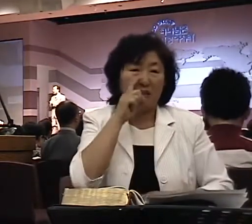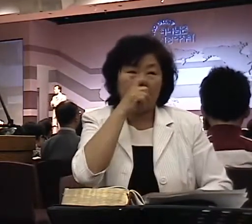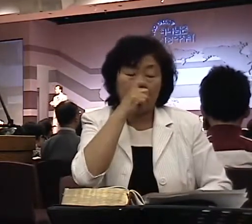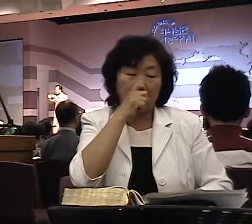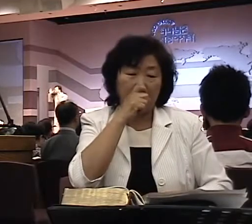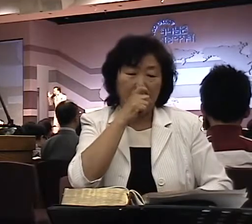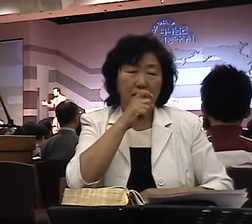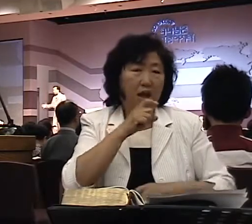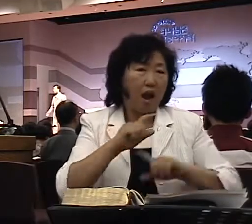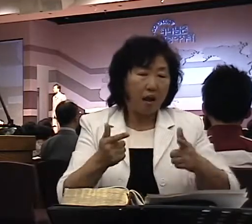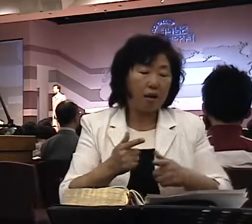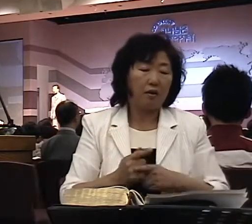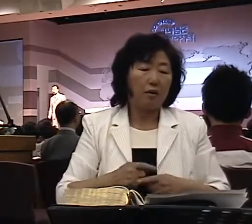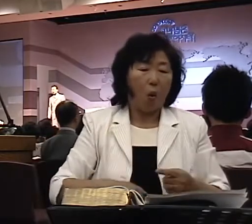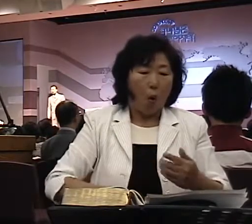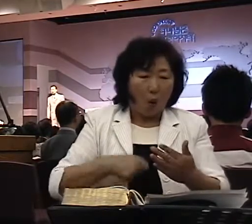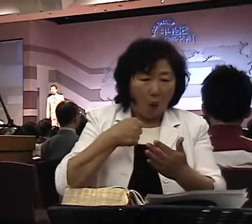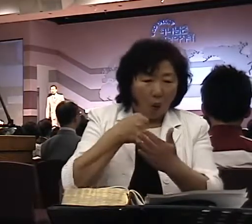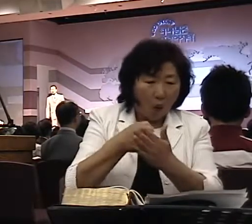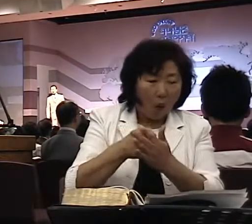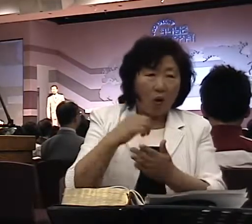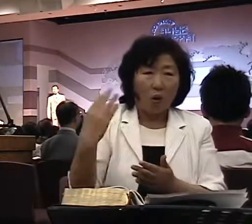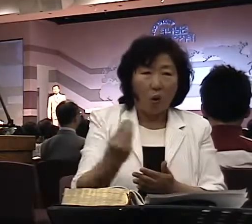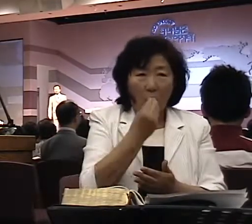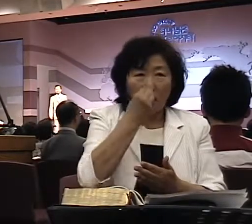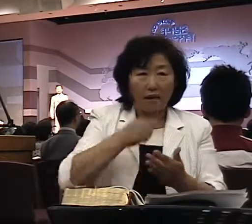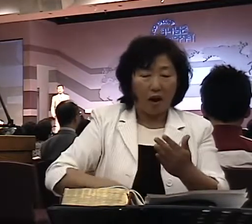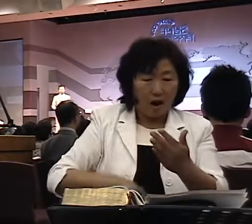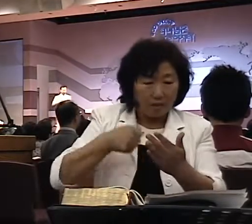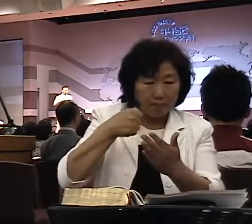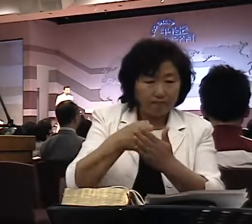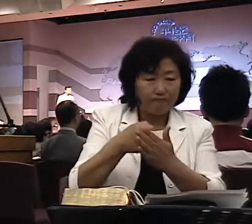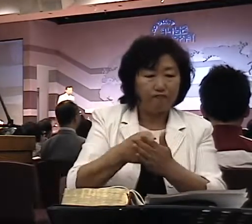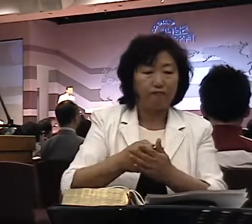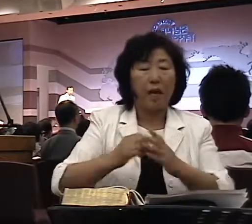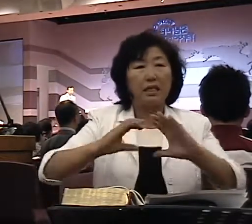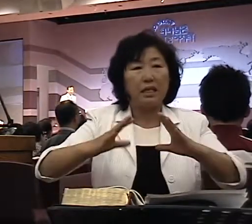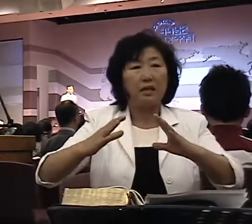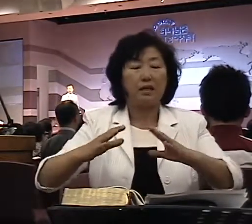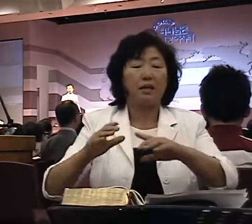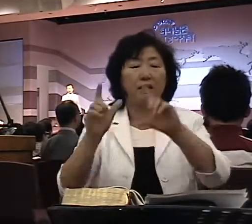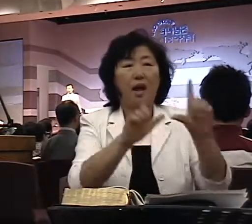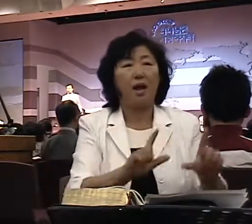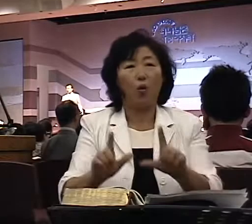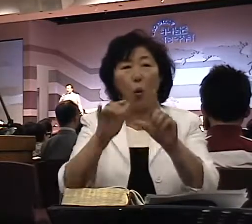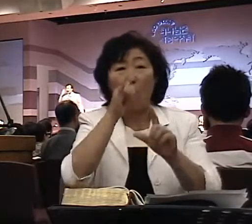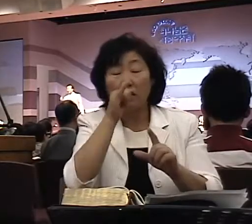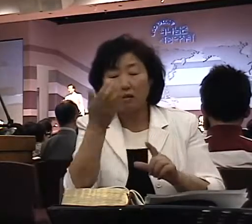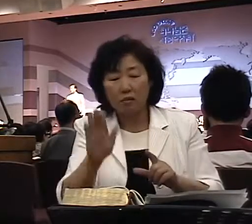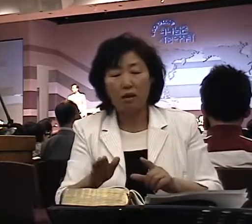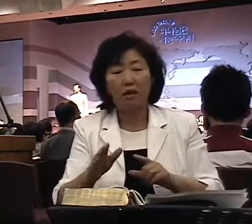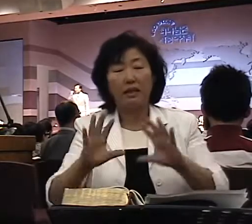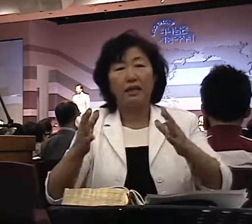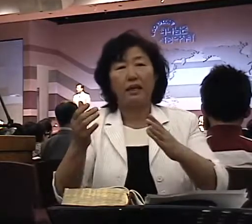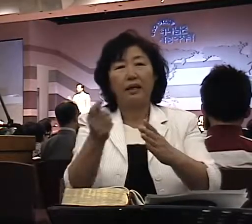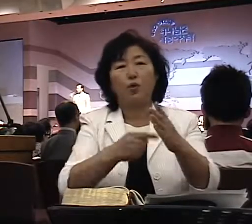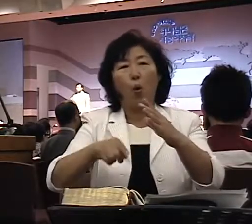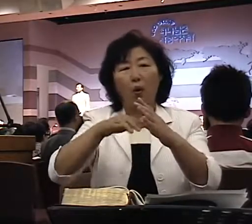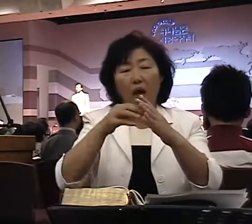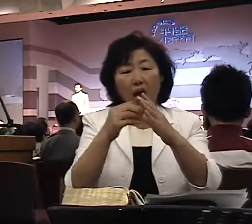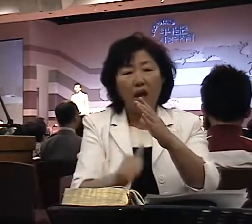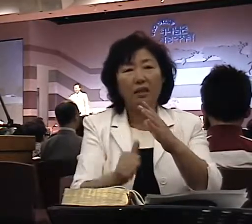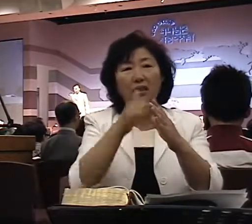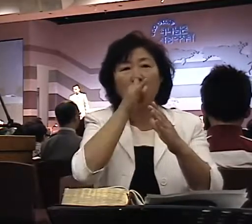더럽히지 아니하려고 결단을 합니다. 거룩한 결단을 해요. 세상에 살고 있지만 세상에 속한 자가 아니라고 그가